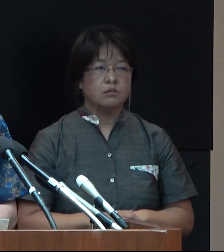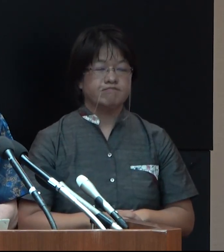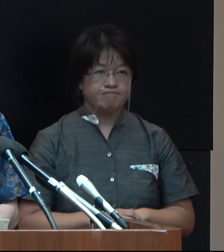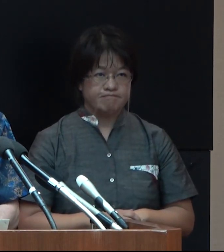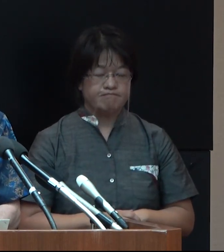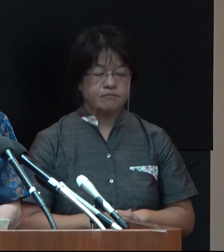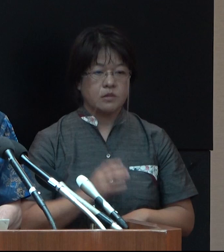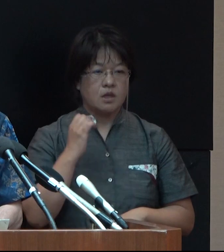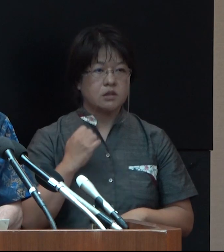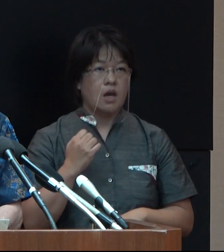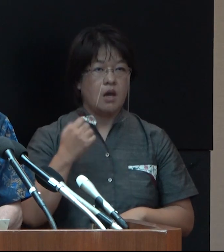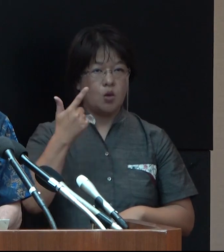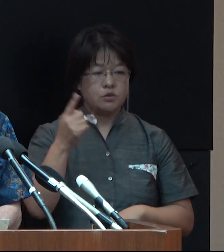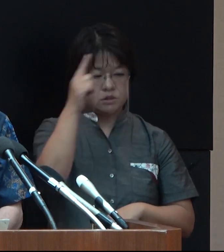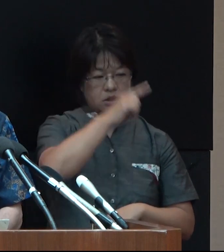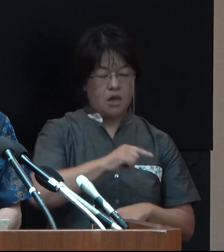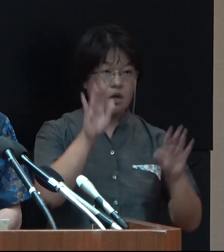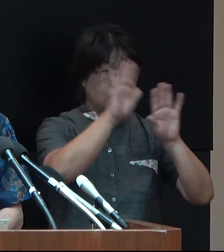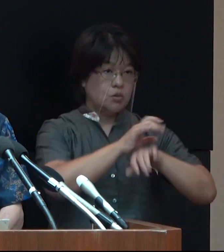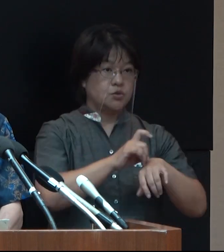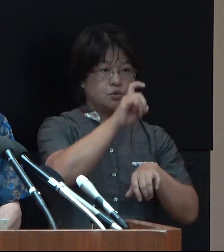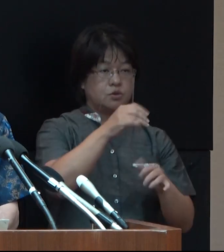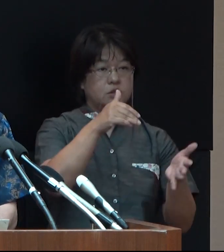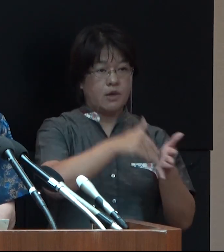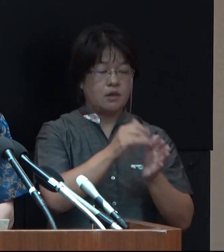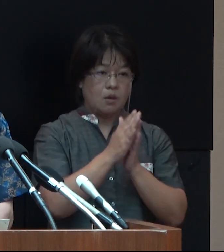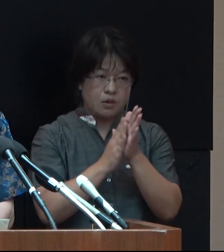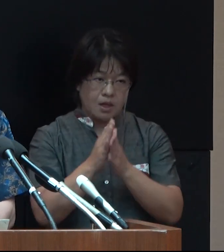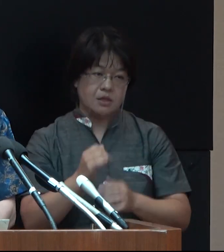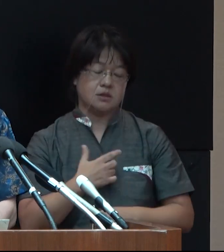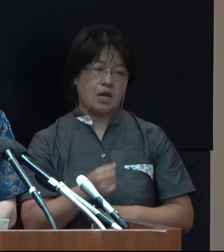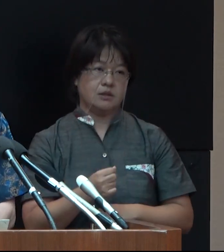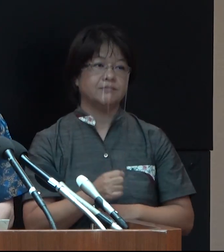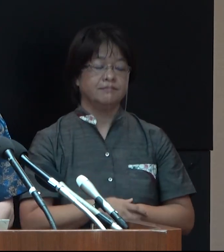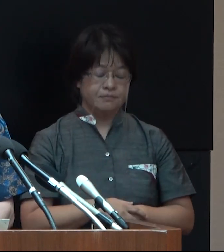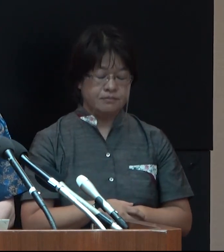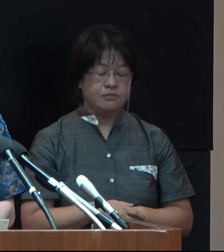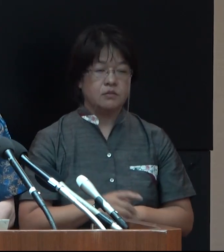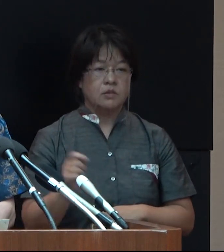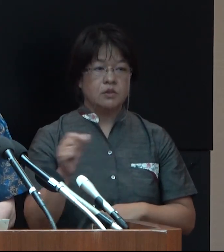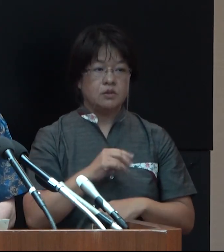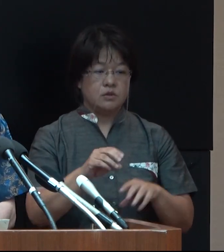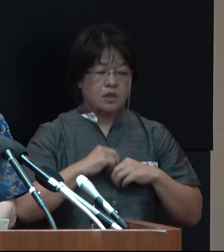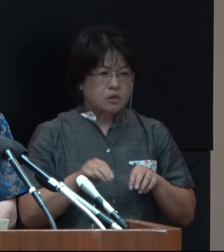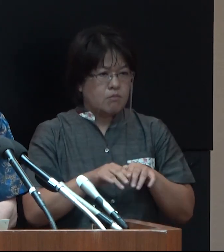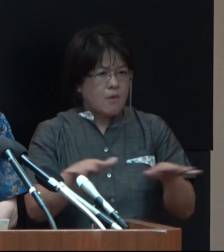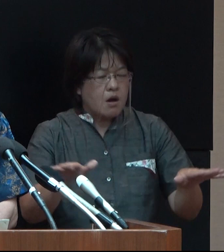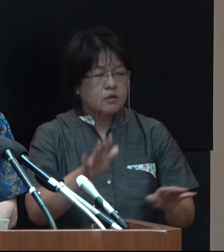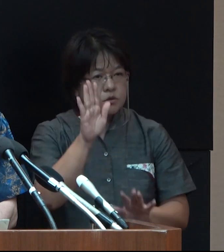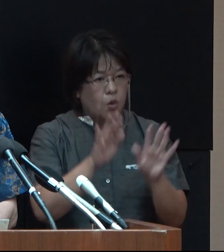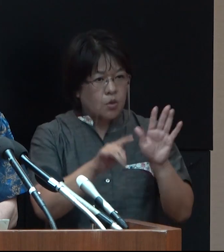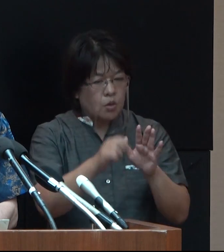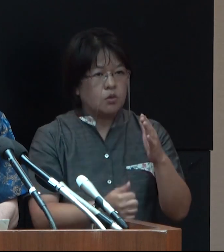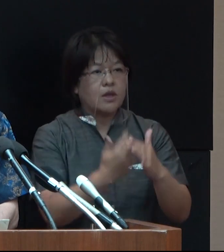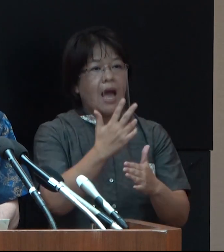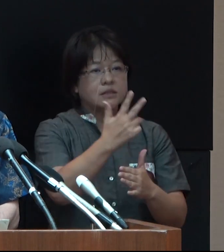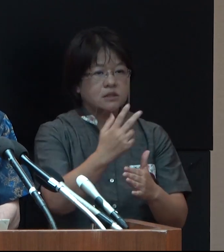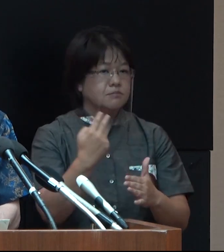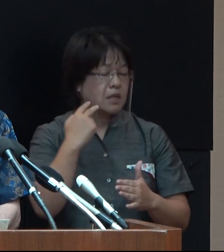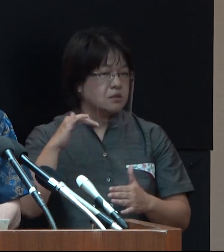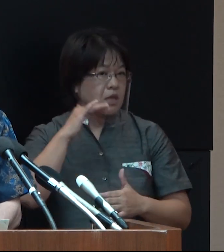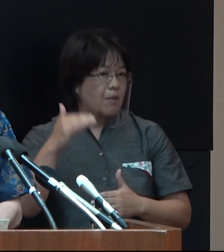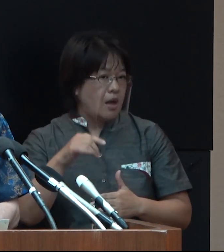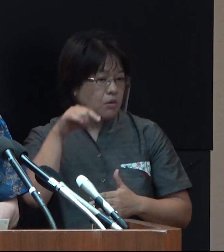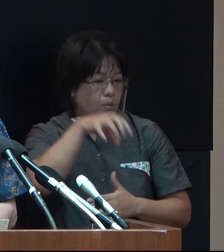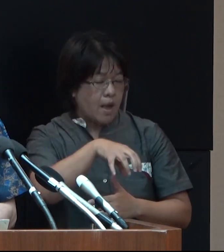夜10時までとするようお願いいたします。1つ、急速に感染が拡大している那覇市松山地域